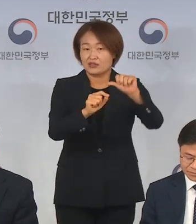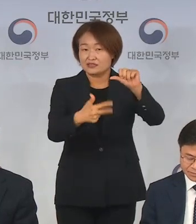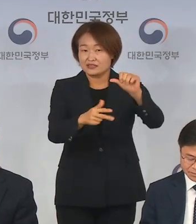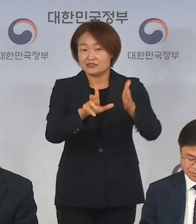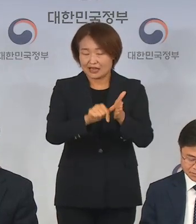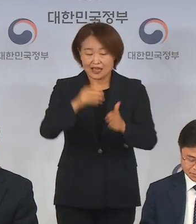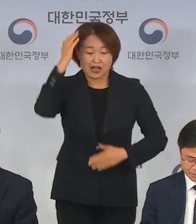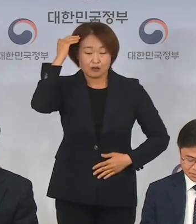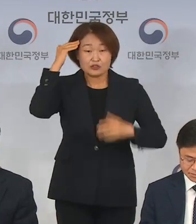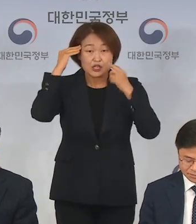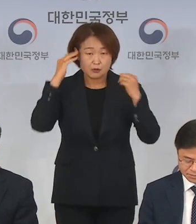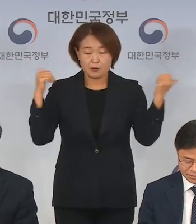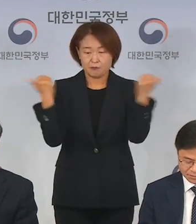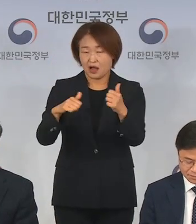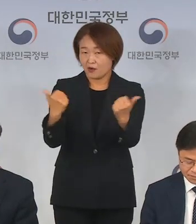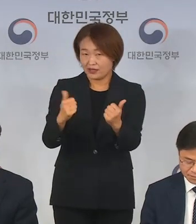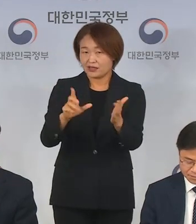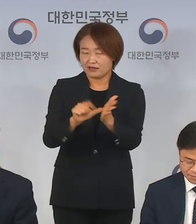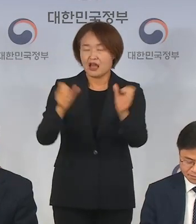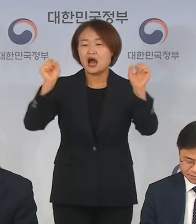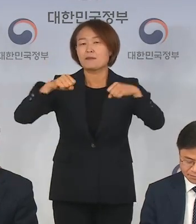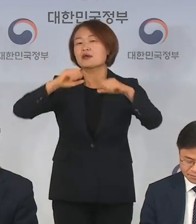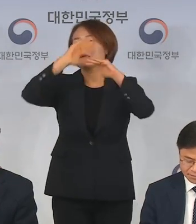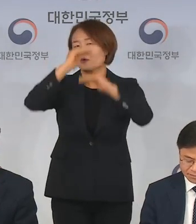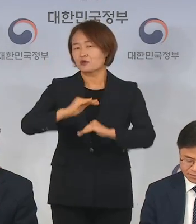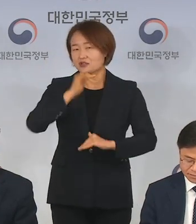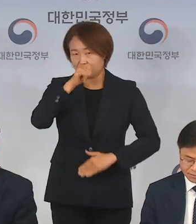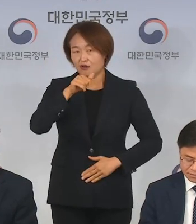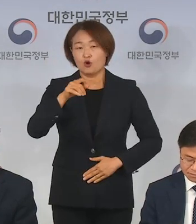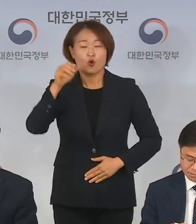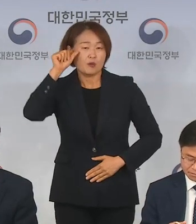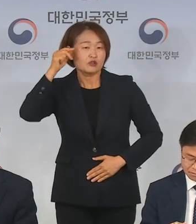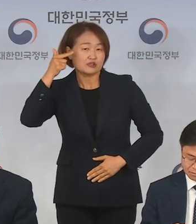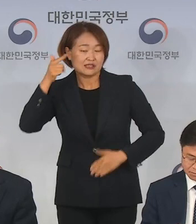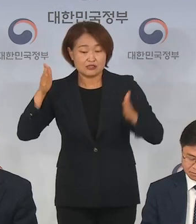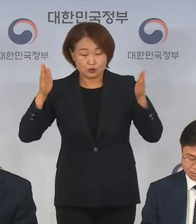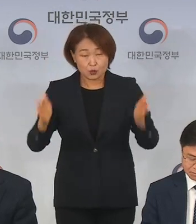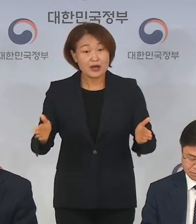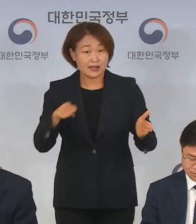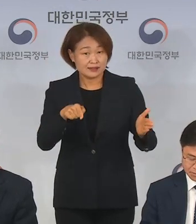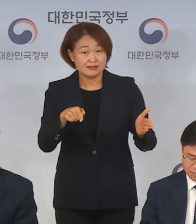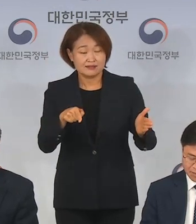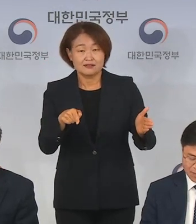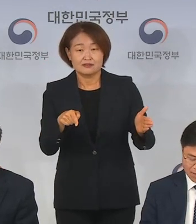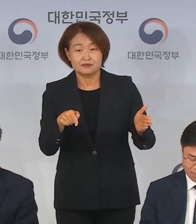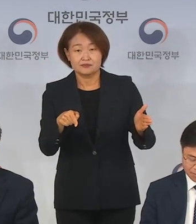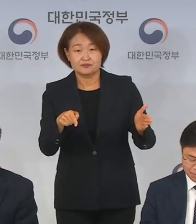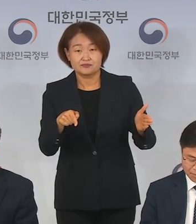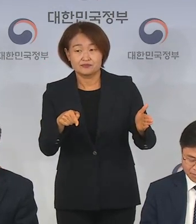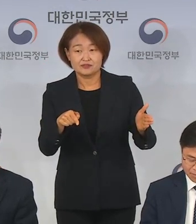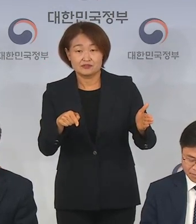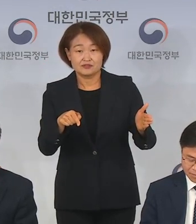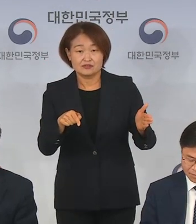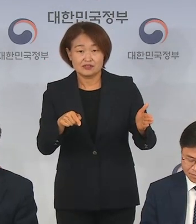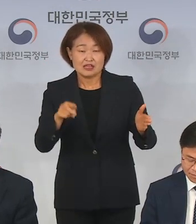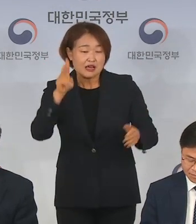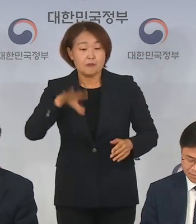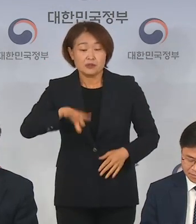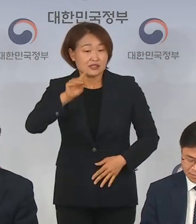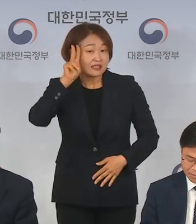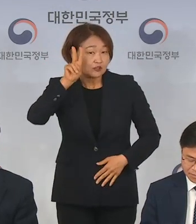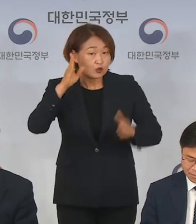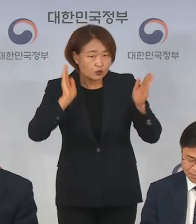한일 정상회담에서 합의한 바에 따라 5박 6일의 출장 일정으로 이틀간